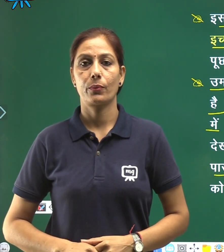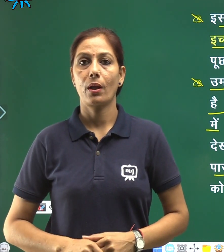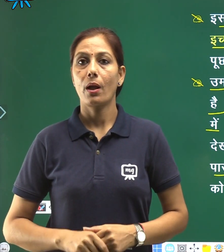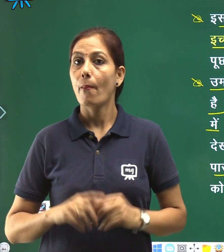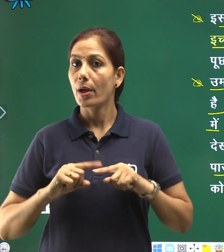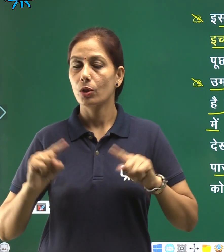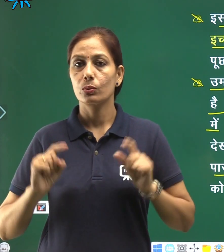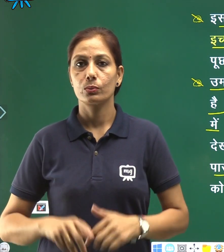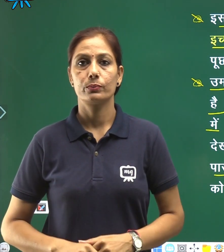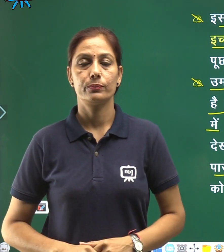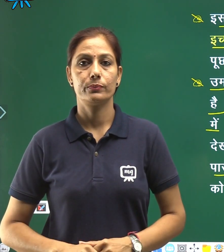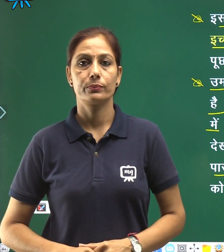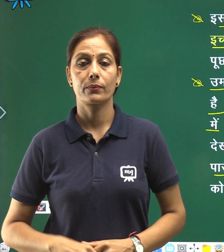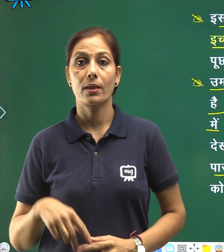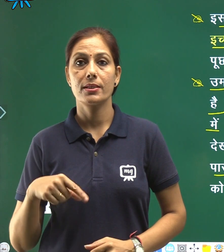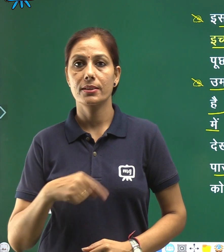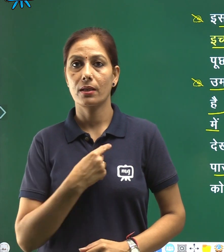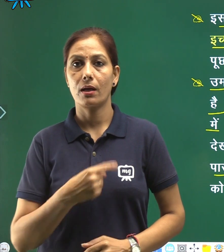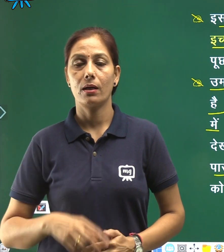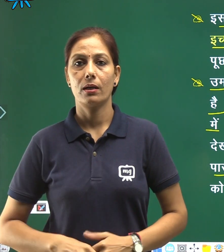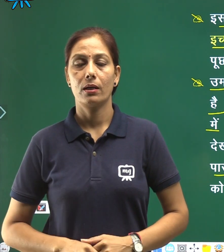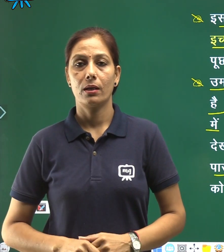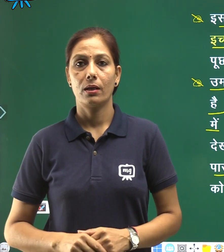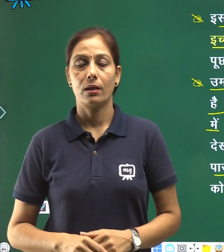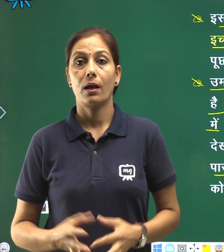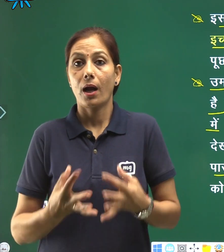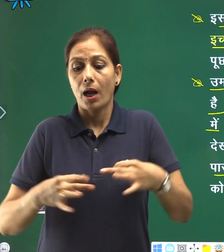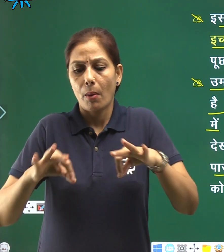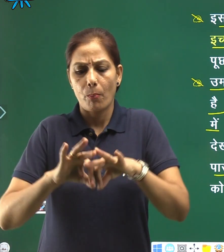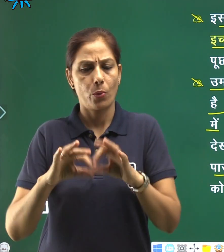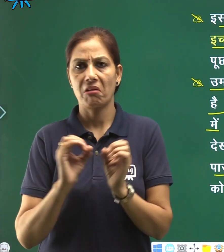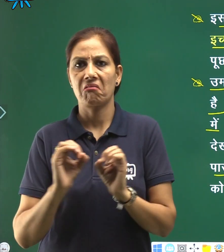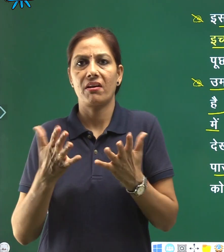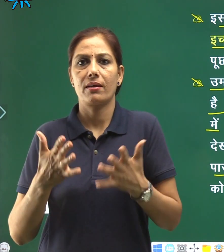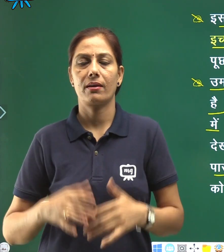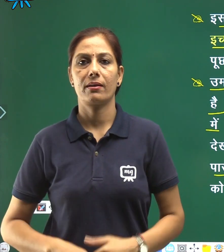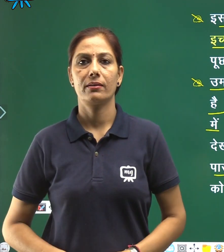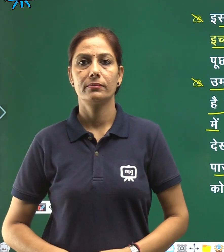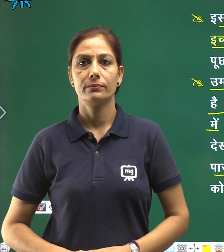परंतु इसका कोई महत्व नहीं है।